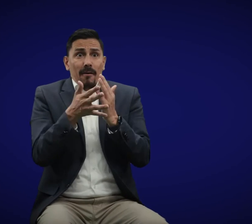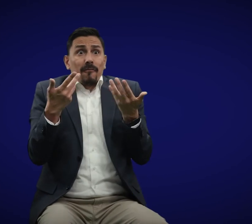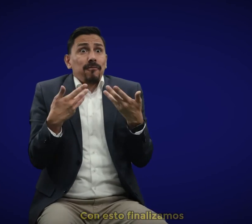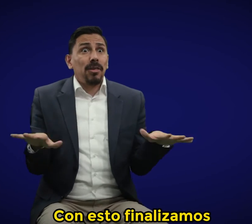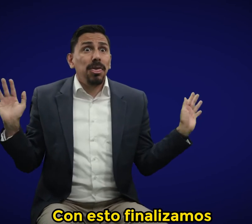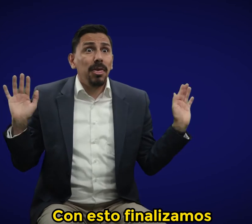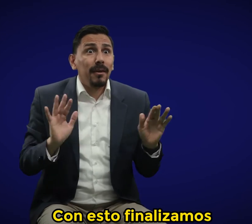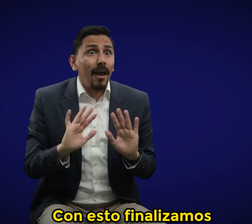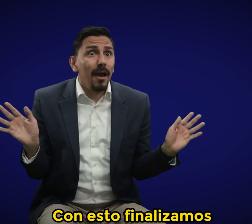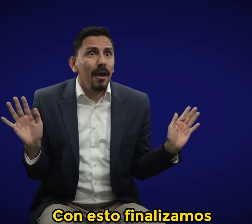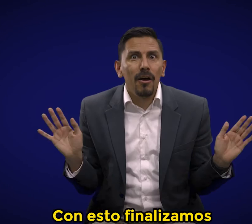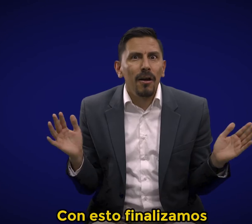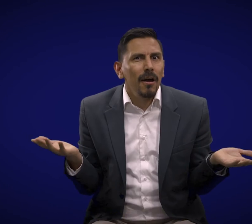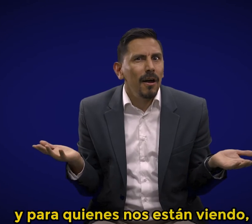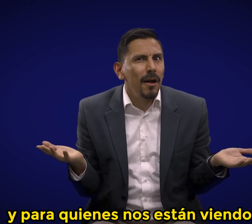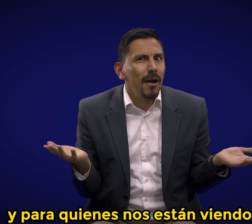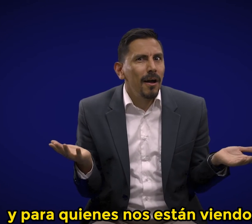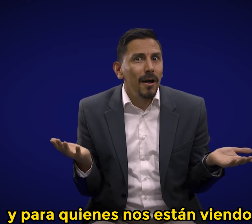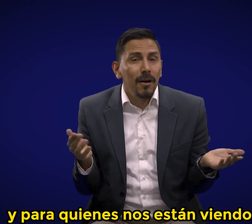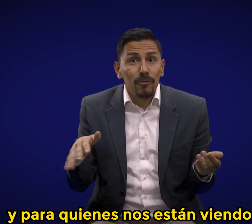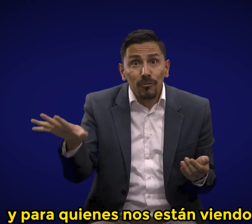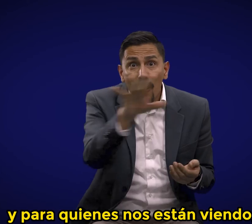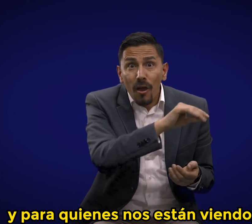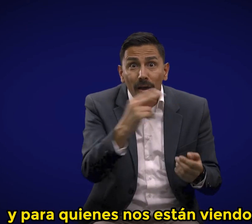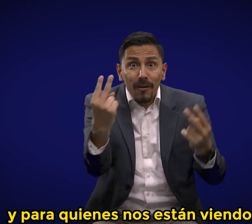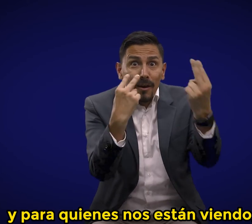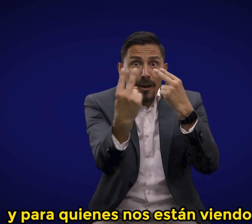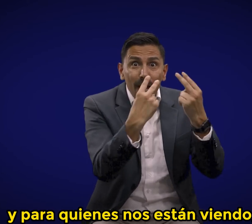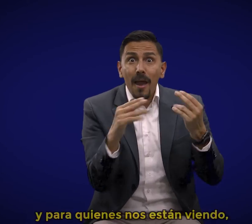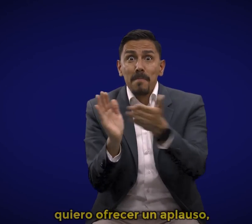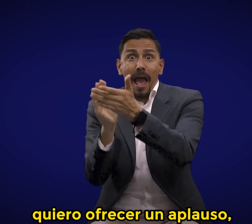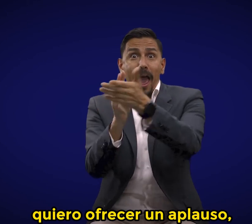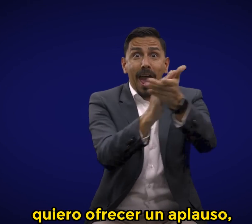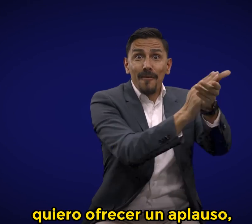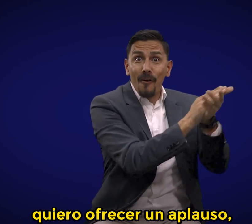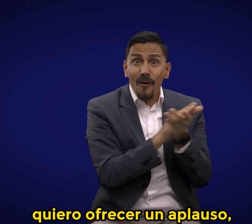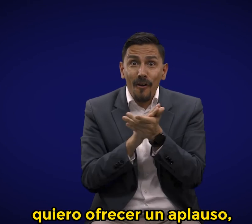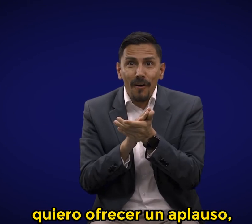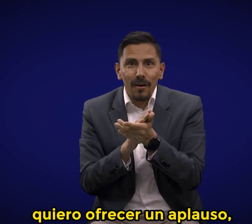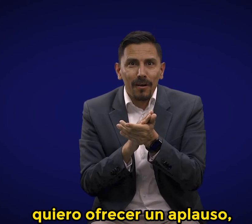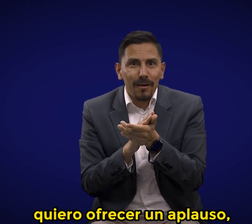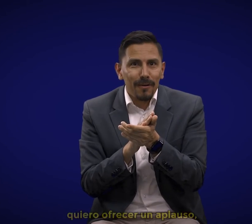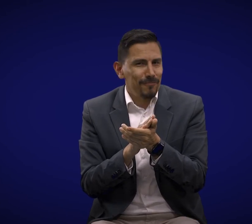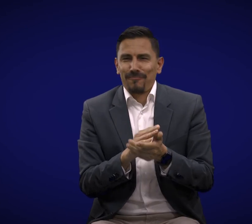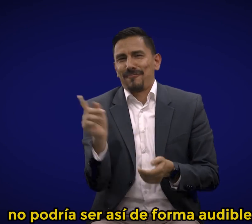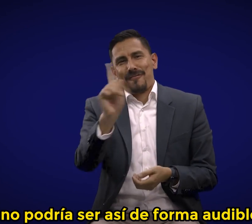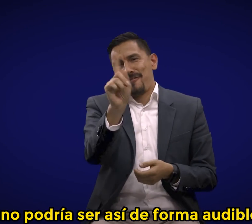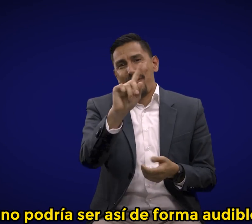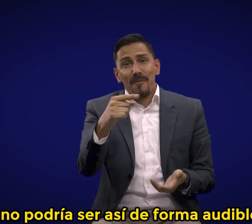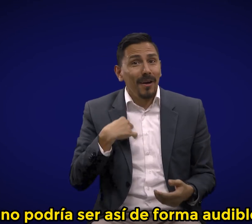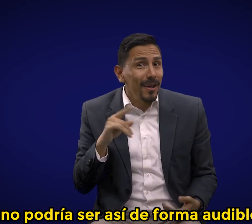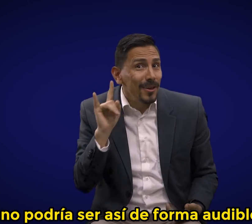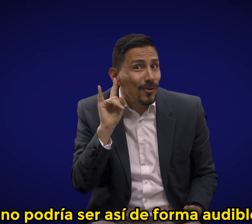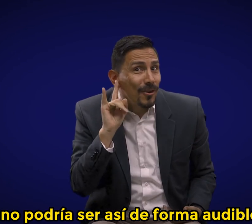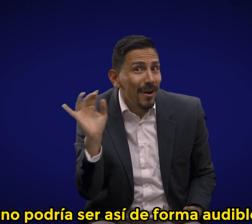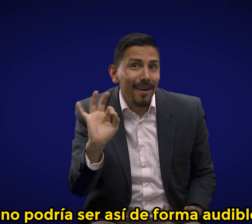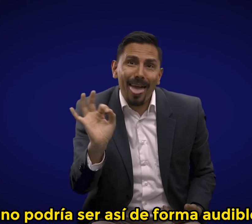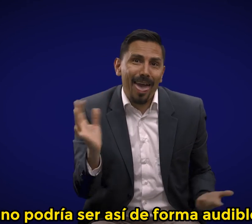Con esto finalizamos. Y para quienes nos están viendo, quiero ofrecer un aplauso. No podría ser así de forma audible.